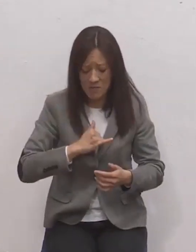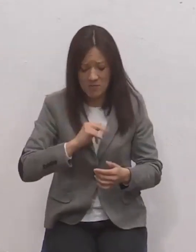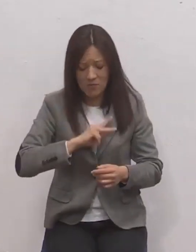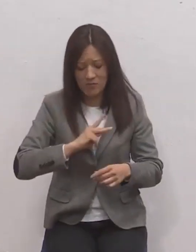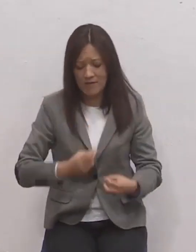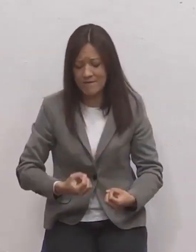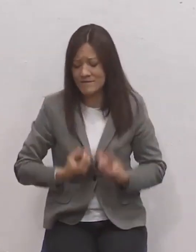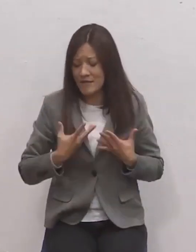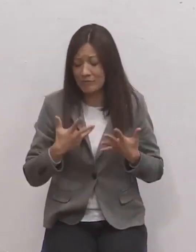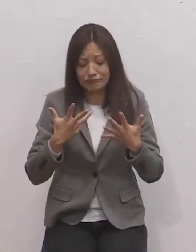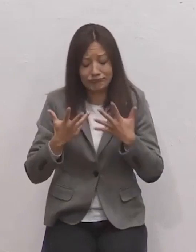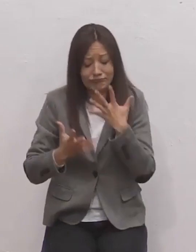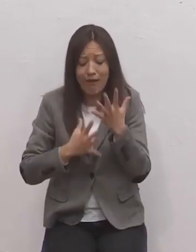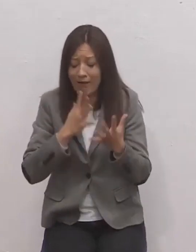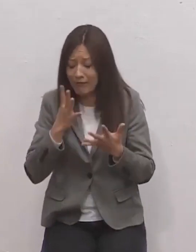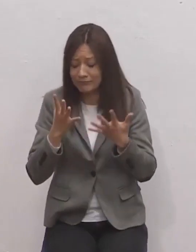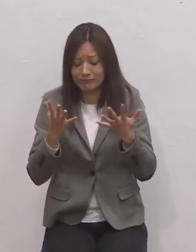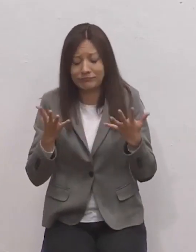Yo no tengo palabras